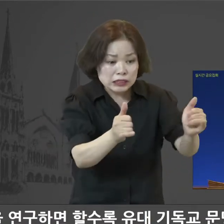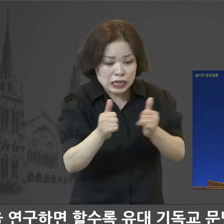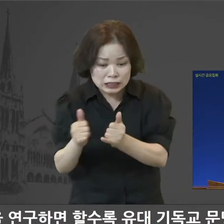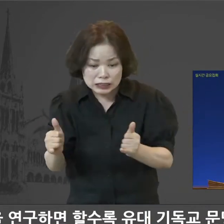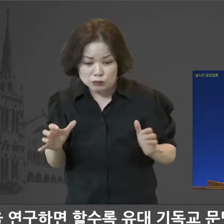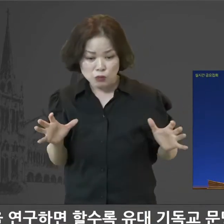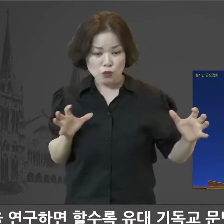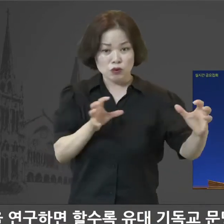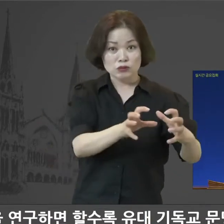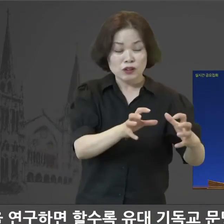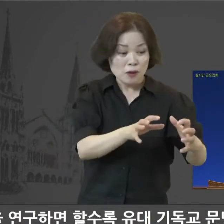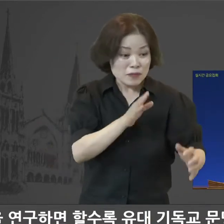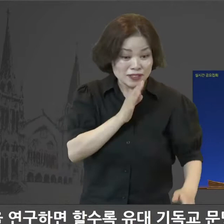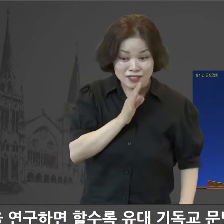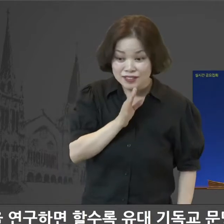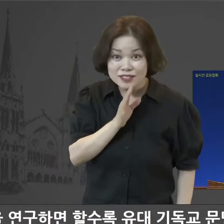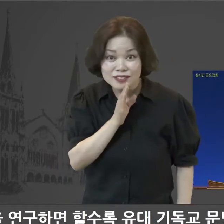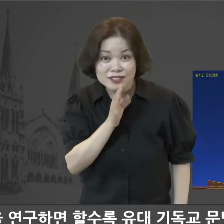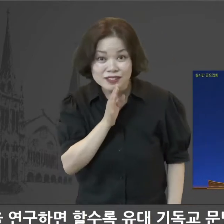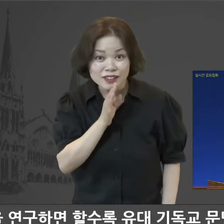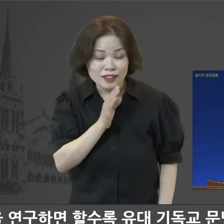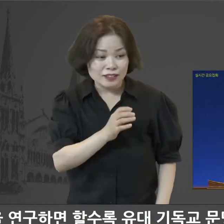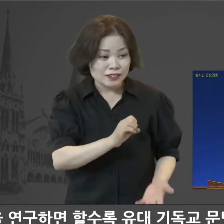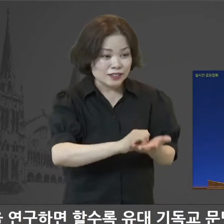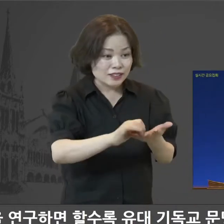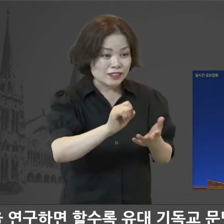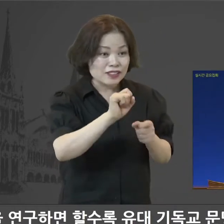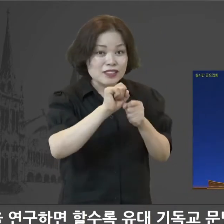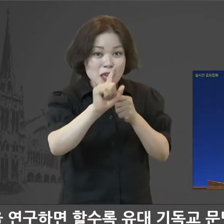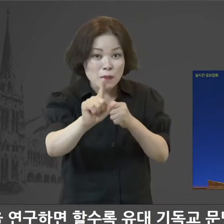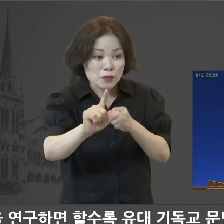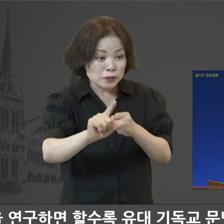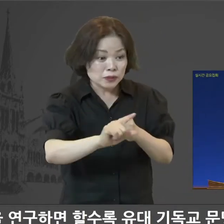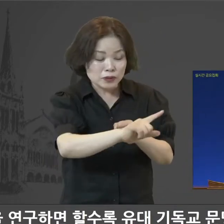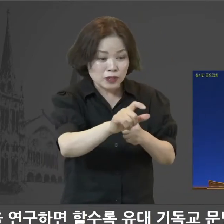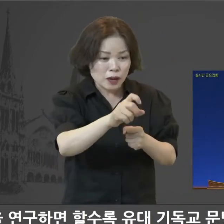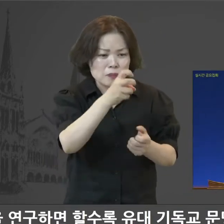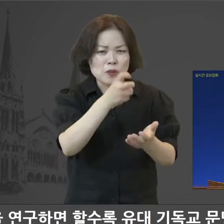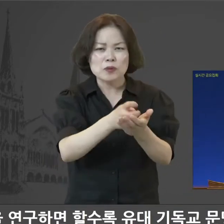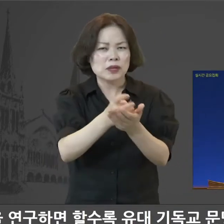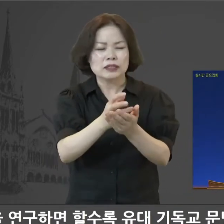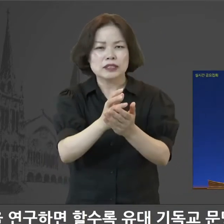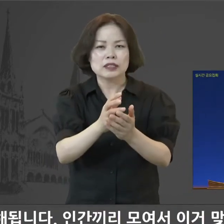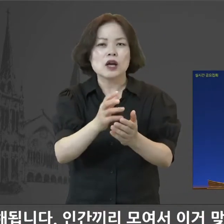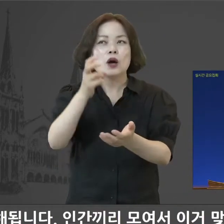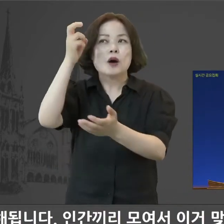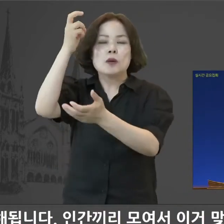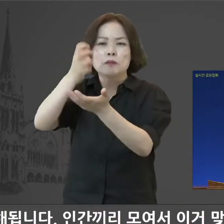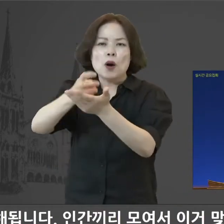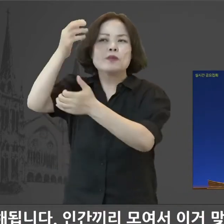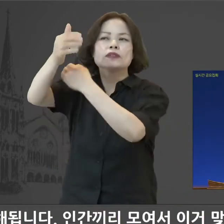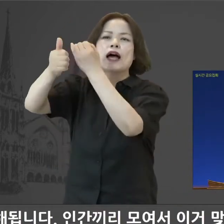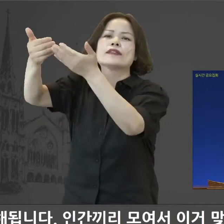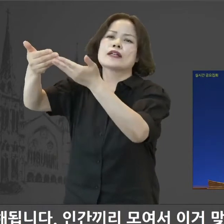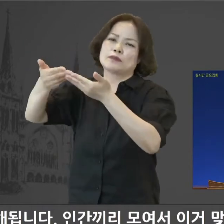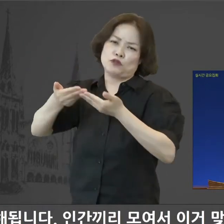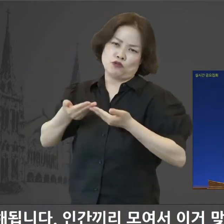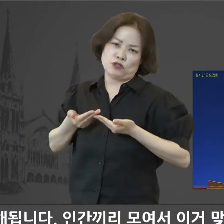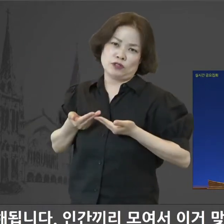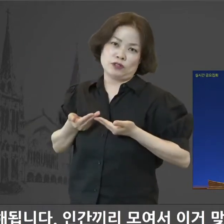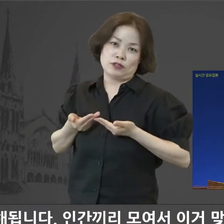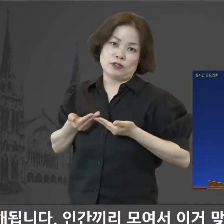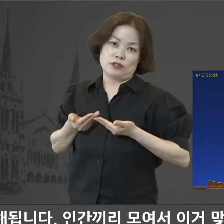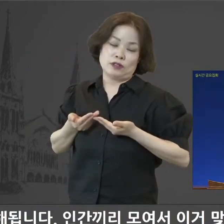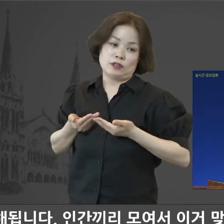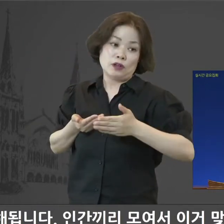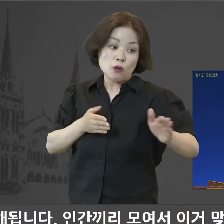야 이거 맞지? 많이 다수가 맞다고 하니까 이게 법이야가 아니라 법은 하나님이 주시는 거라는 거예요.